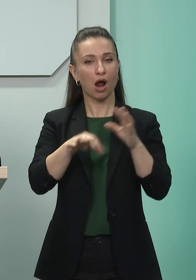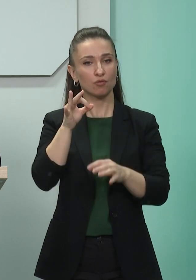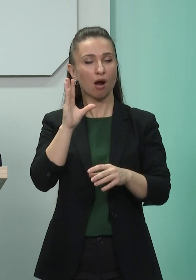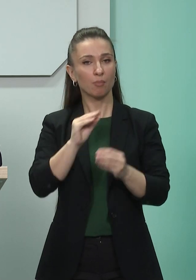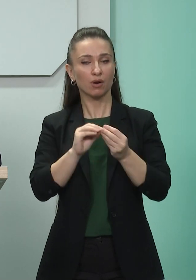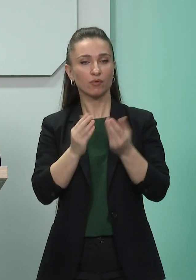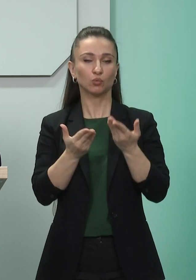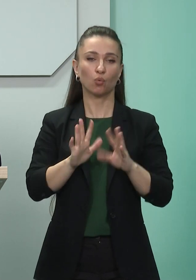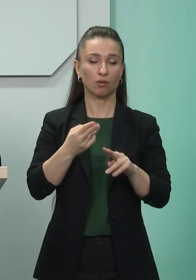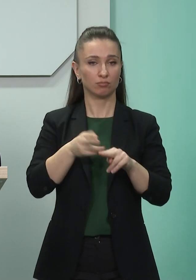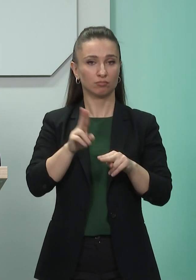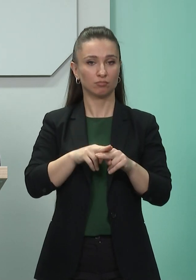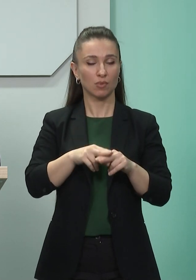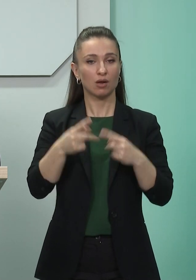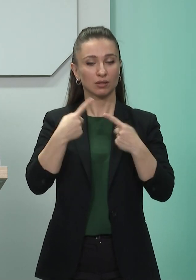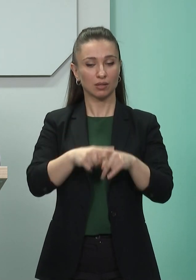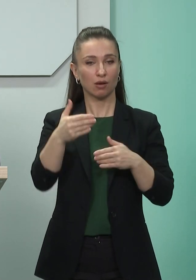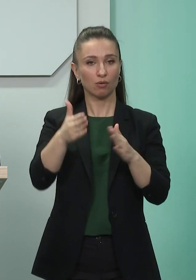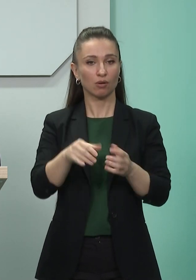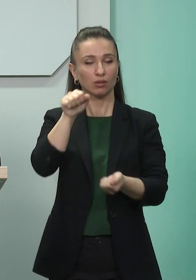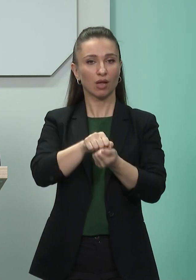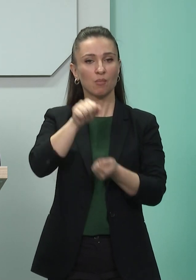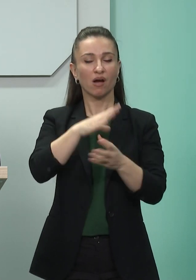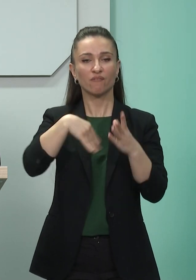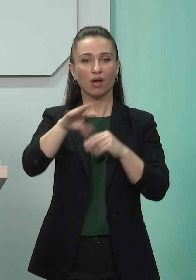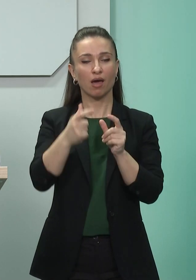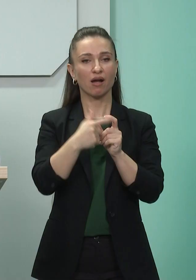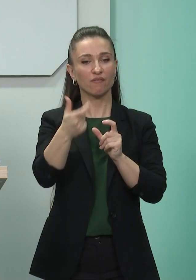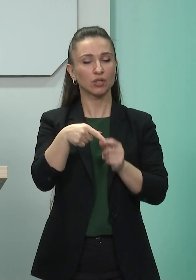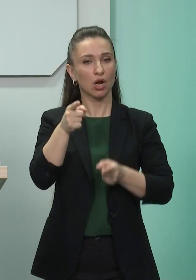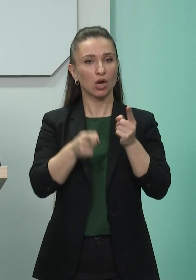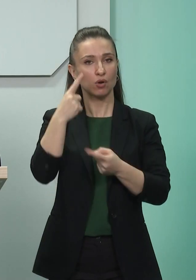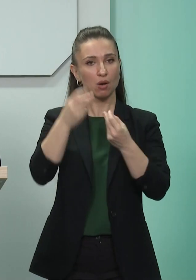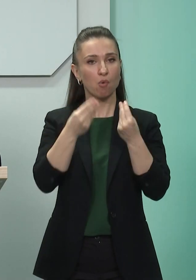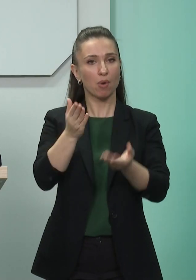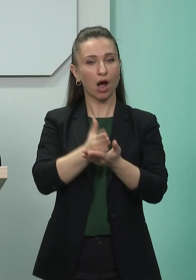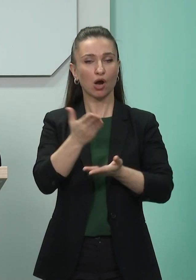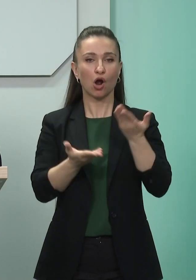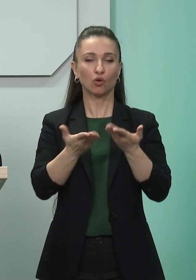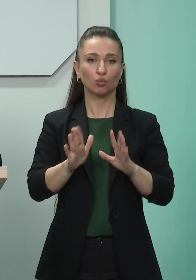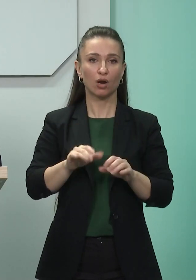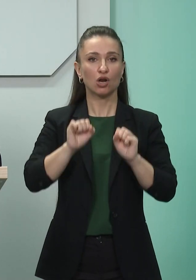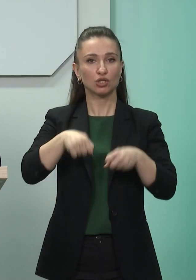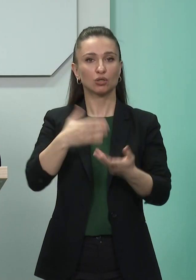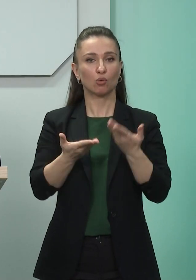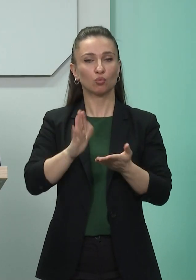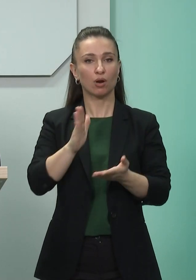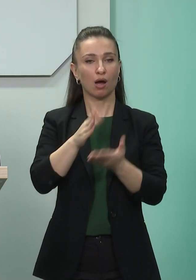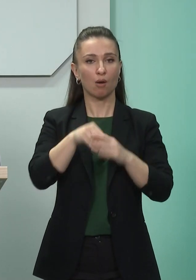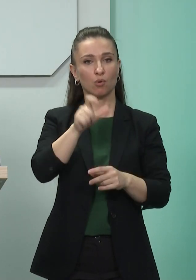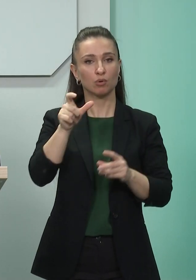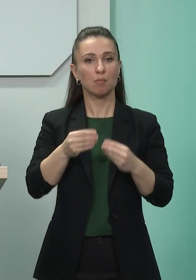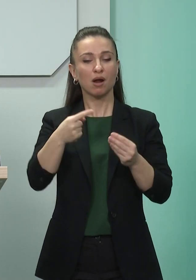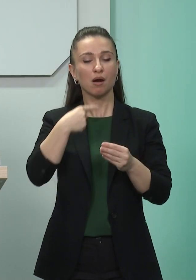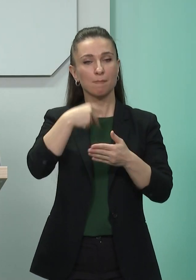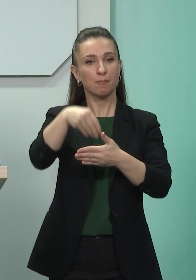არჩევანი. ასახავს თუ არა აპარატის მიერ დაბეჭდილი ყველა ქვითარი რეალური ინფორმაციას, შესაძლებელია თუ არა ამომრჩევლის მიერ